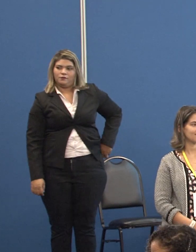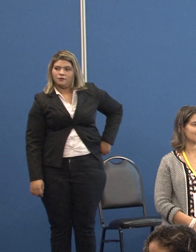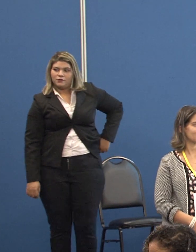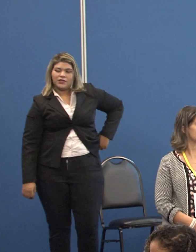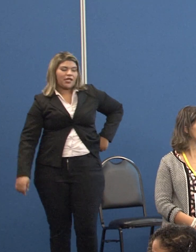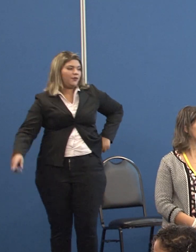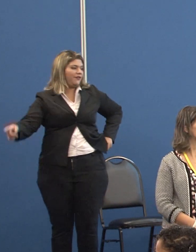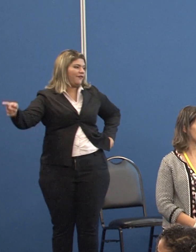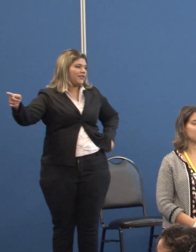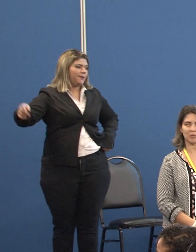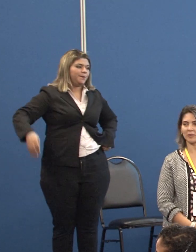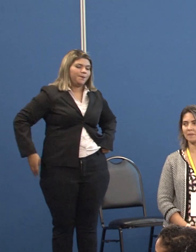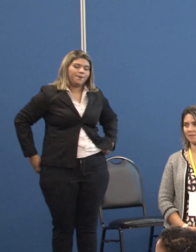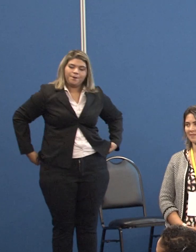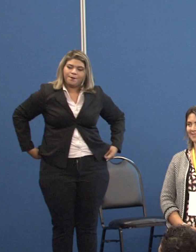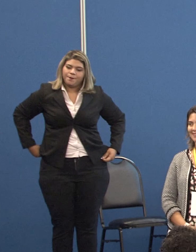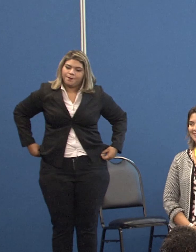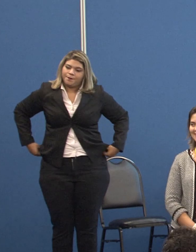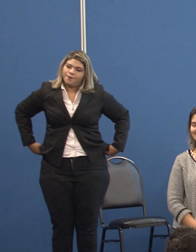Podemos encerrar? Tem?